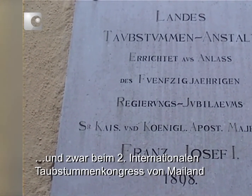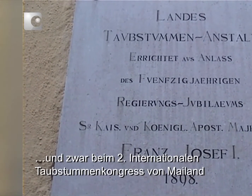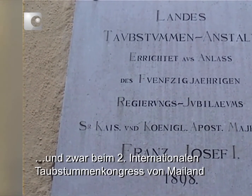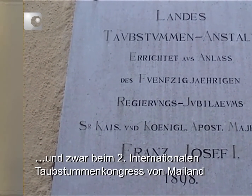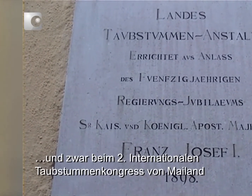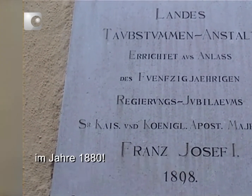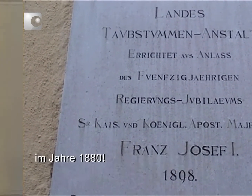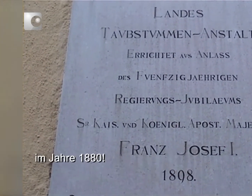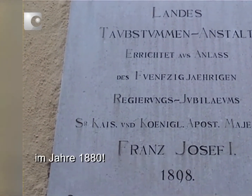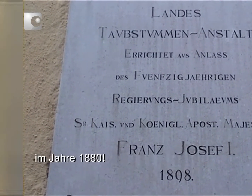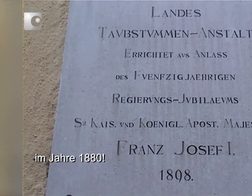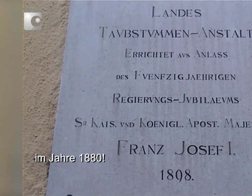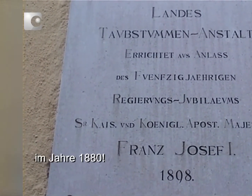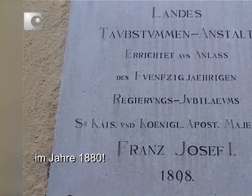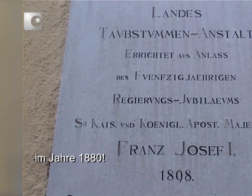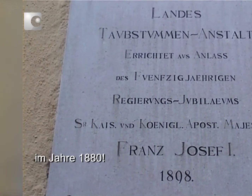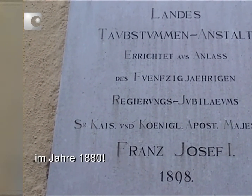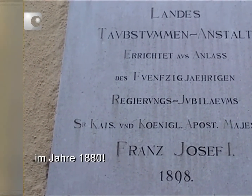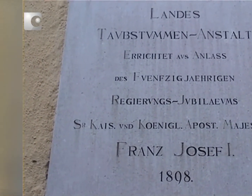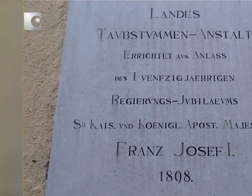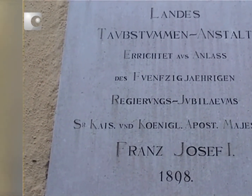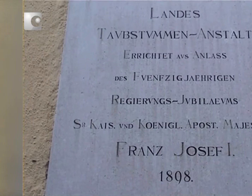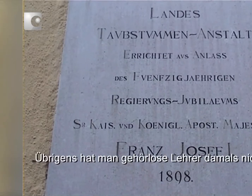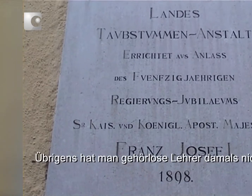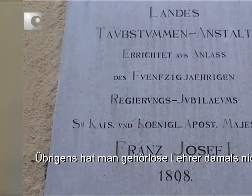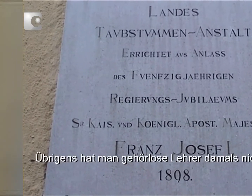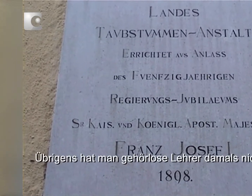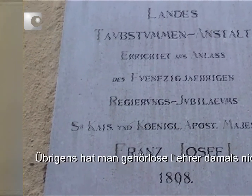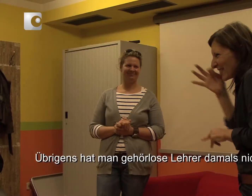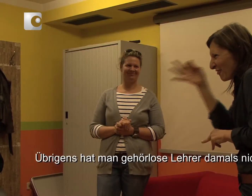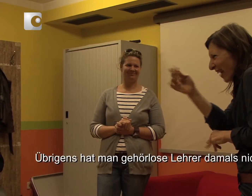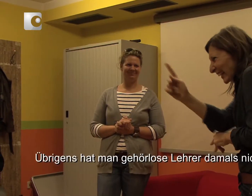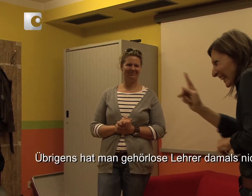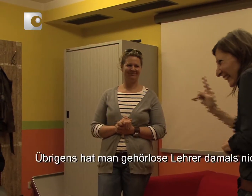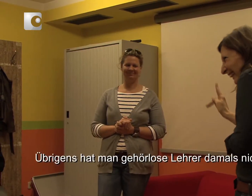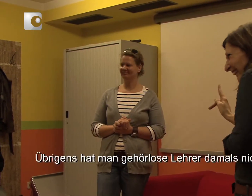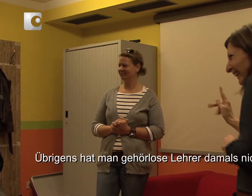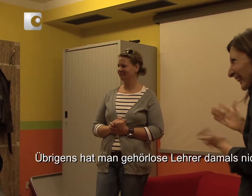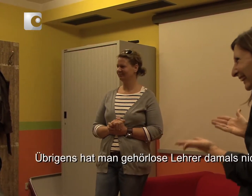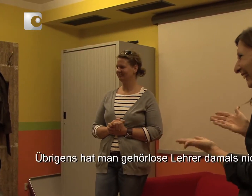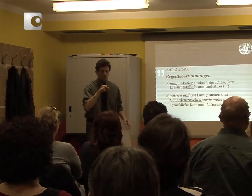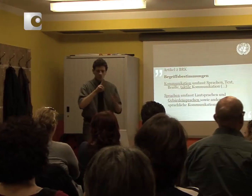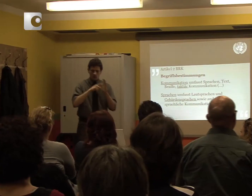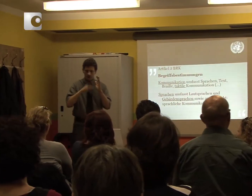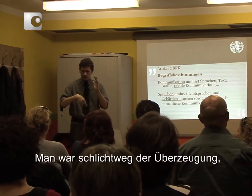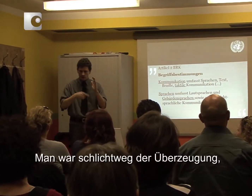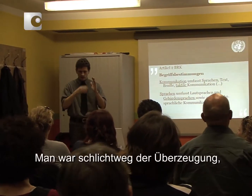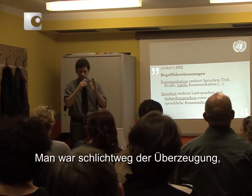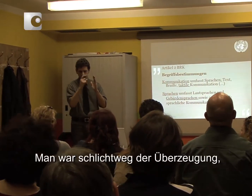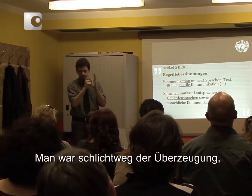von Mailand im Jahre 1880. Übrigens hat man gehörlose Lehrer damals nicht angehört. Man war schlichtweg